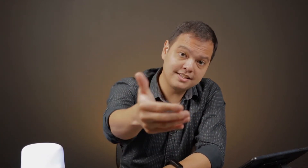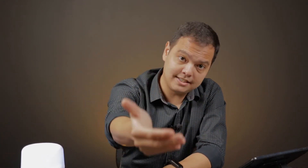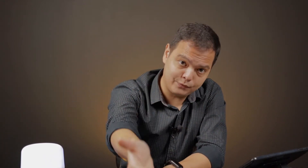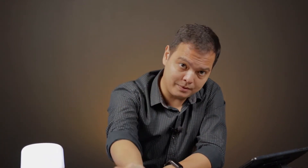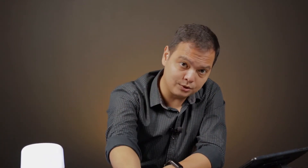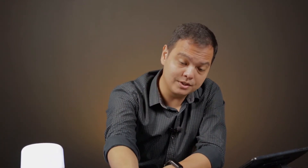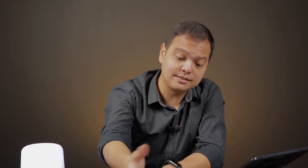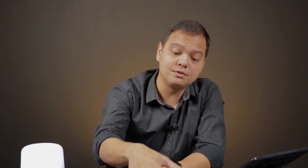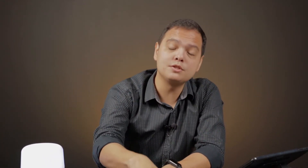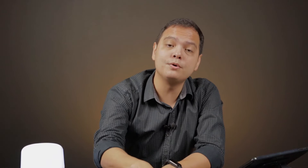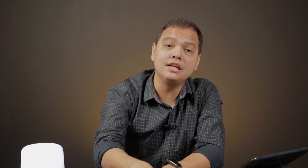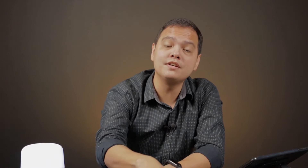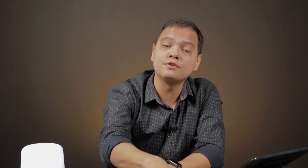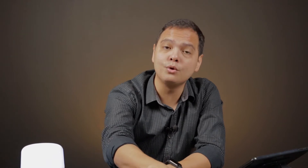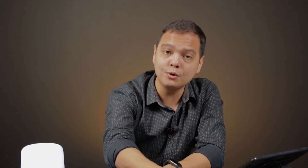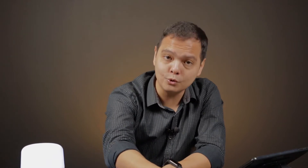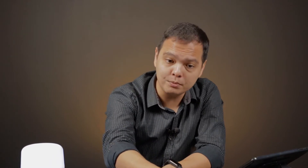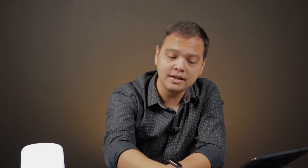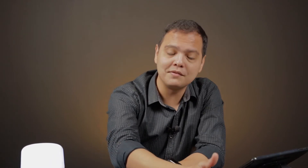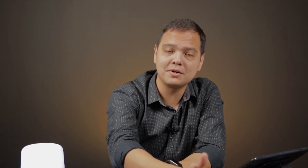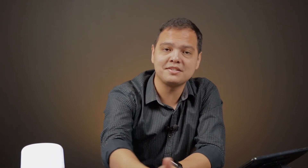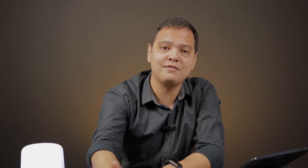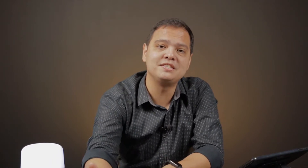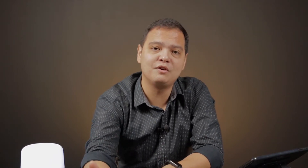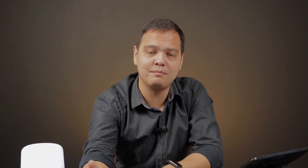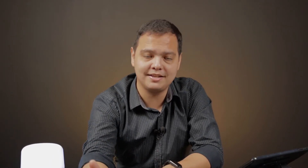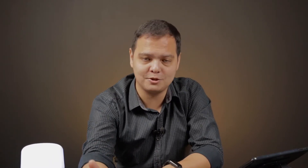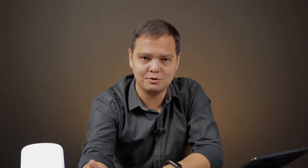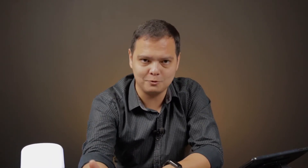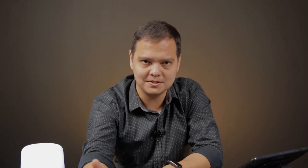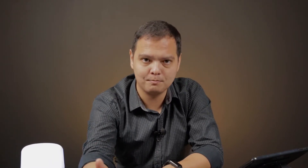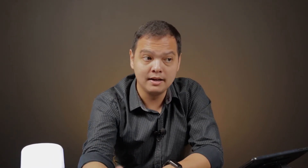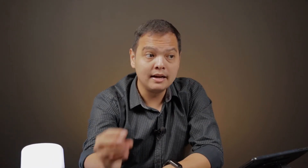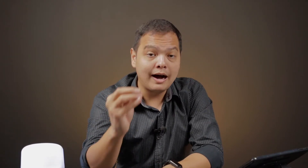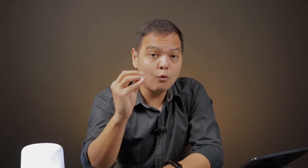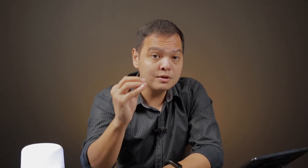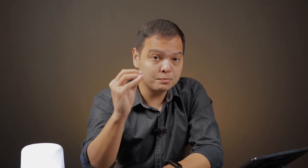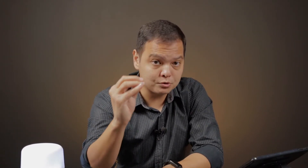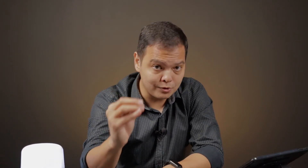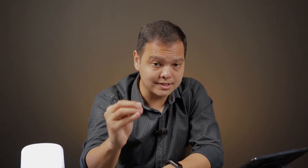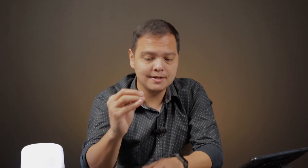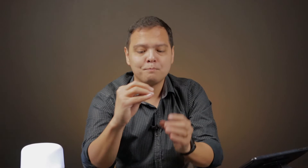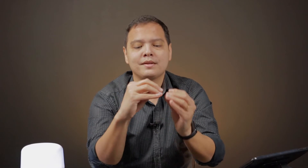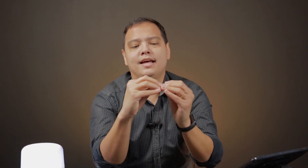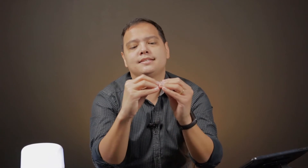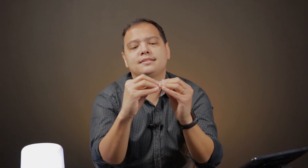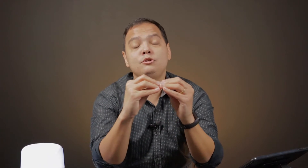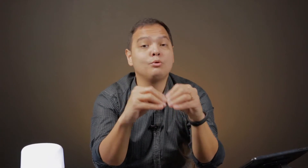essas formaturas estão disponíveis no YouTube e você consegue ver o desenvolvimento dessas pessoas. Algumas pessoas, elas